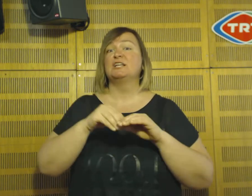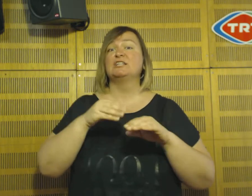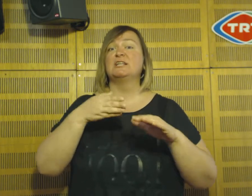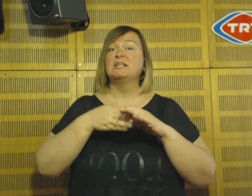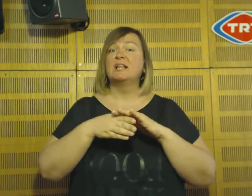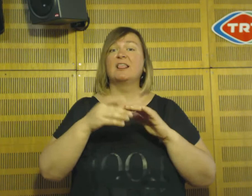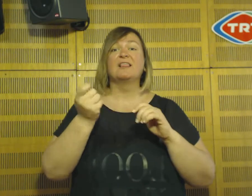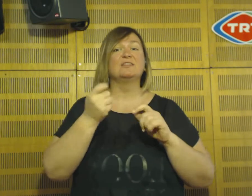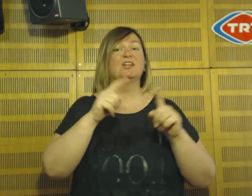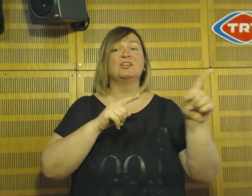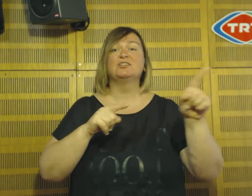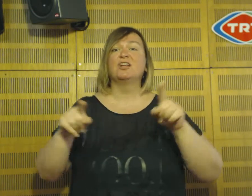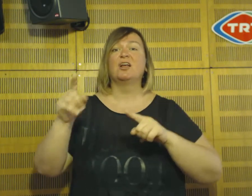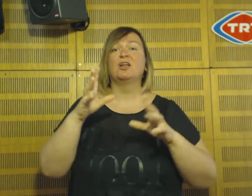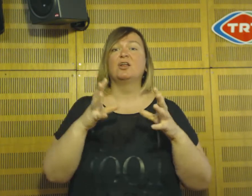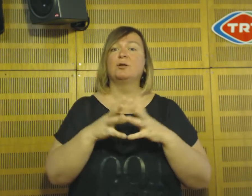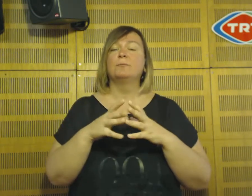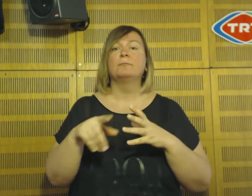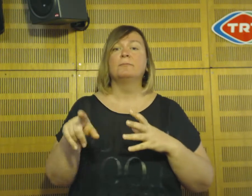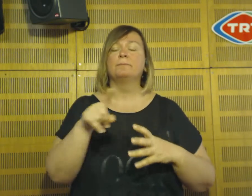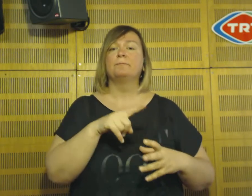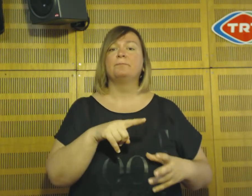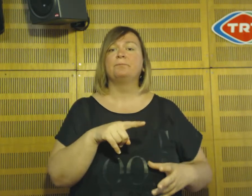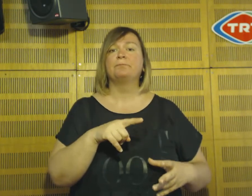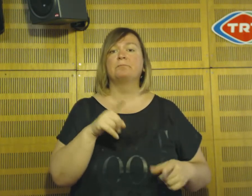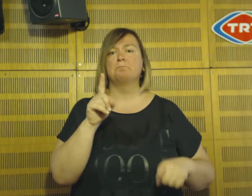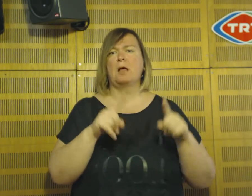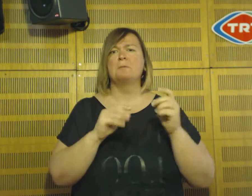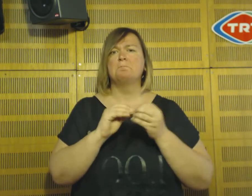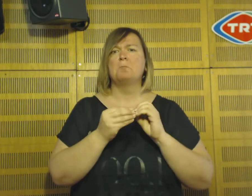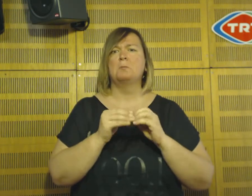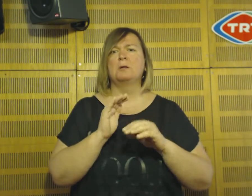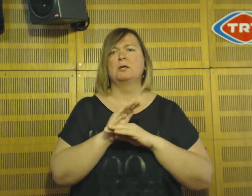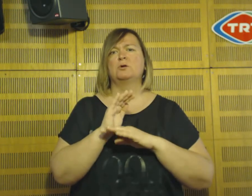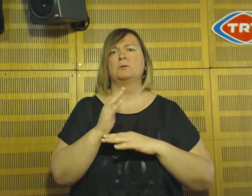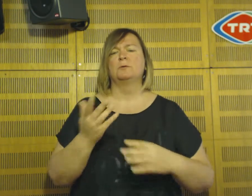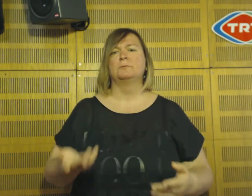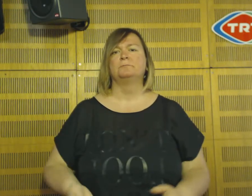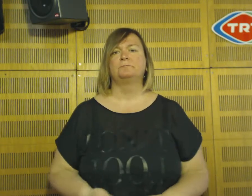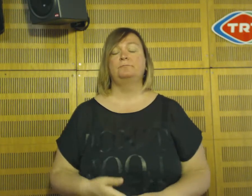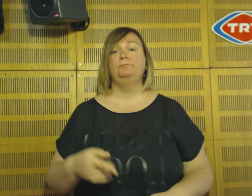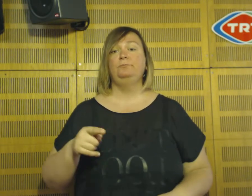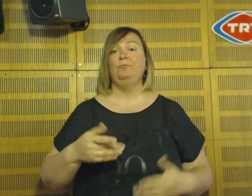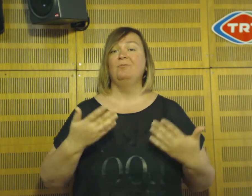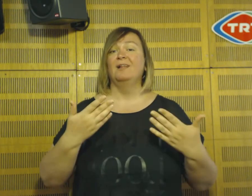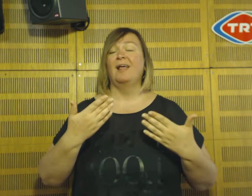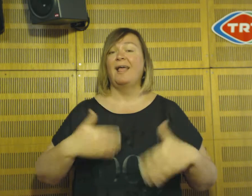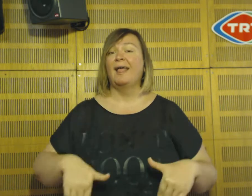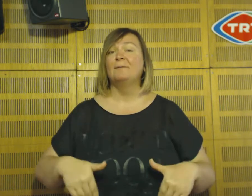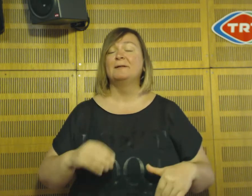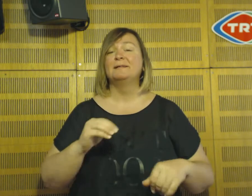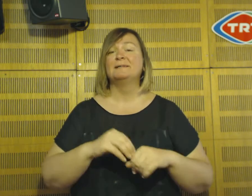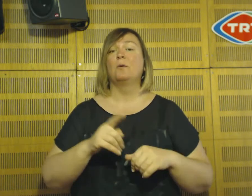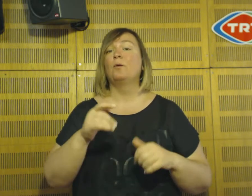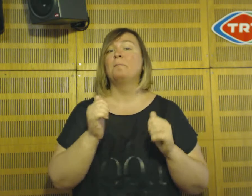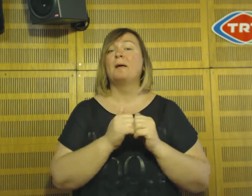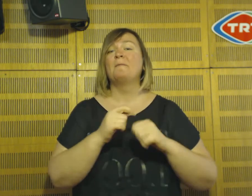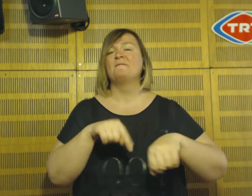diğer çalışanlarla birlikte bazı sorunlar yaşayabiliyorsunuz. Onu engelleyebilmek için de onların beraber vakit geçirmesi